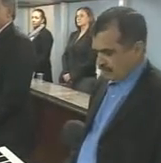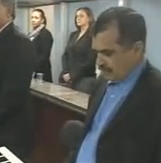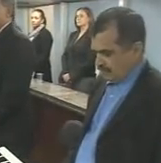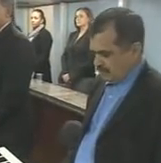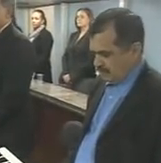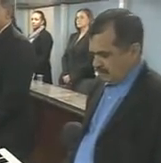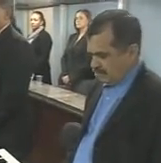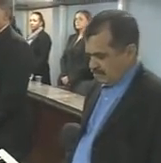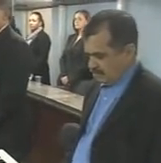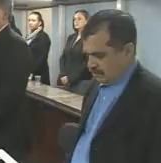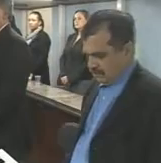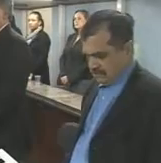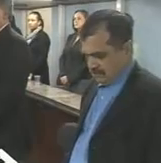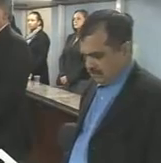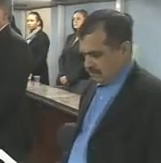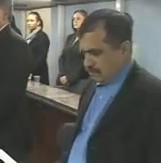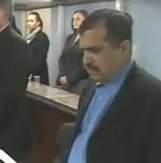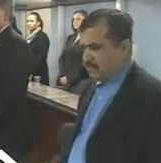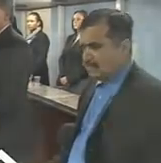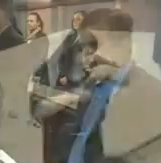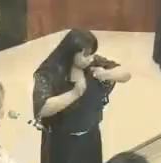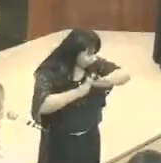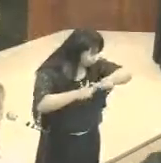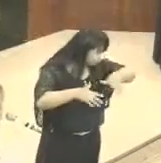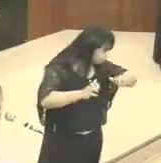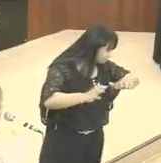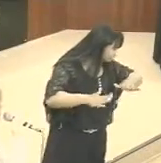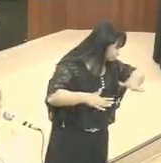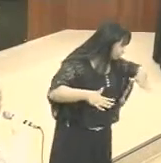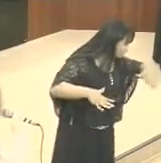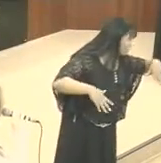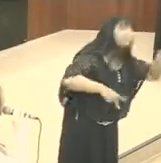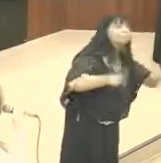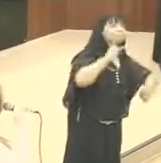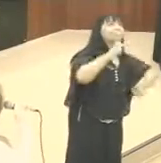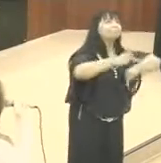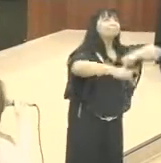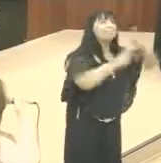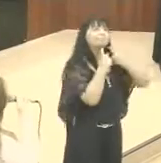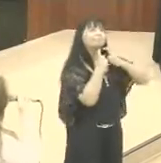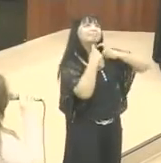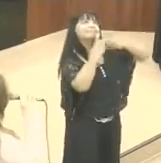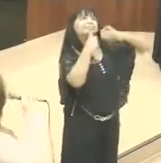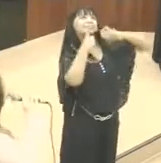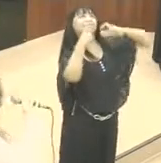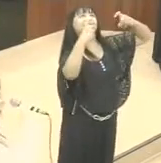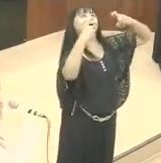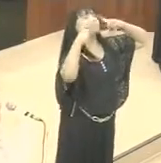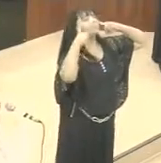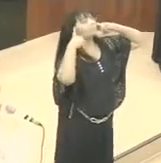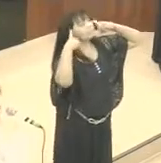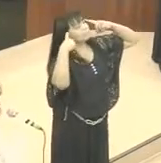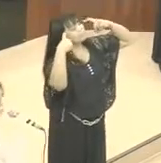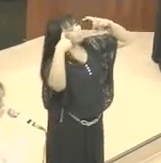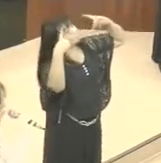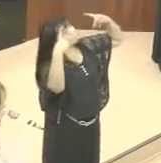Ouviram do Ipiranga as margens plácidas de um povo heróico,